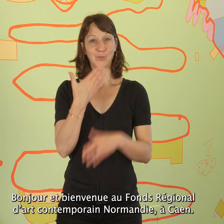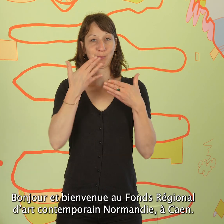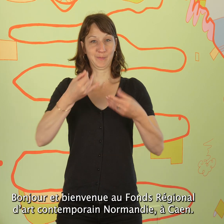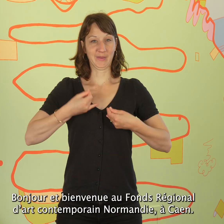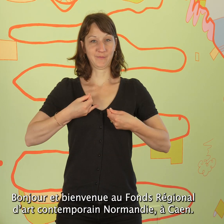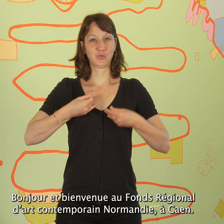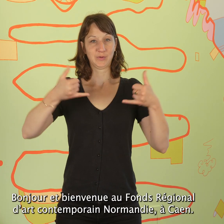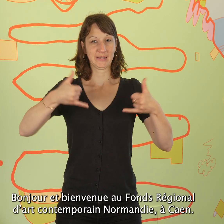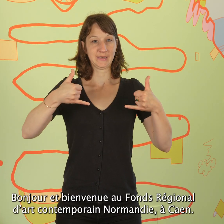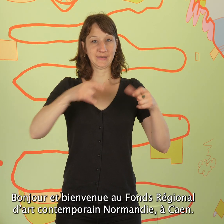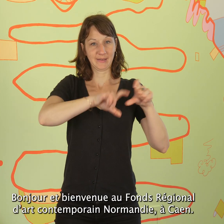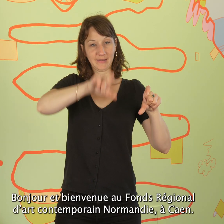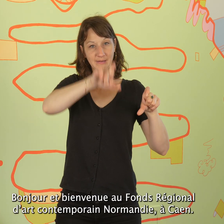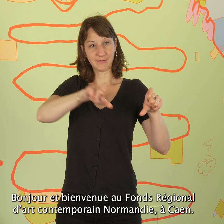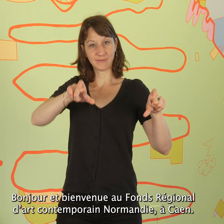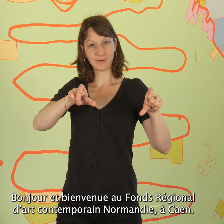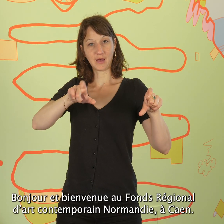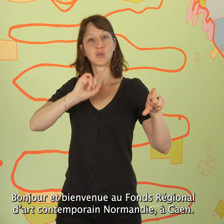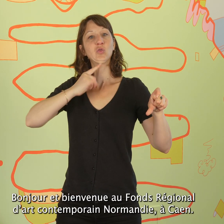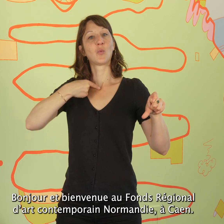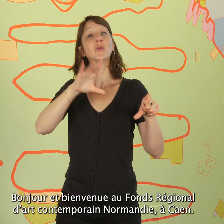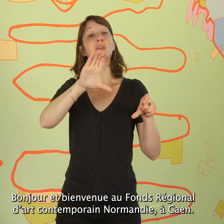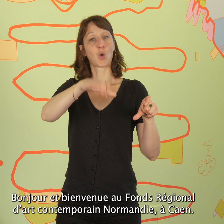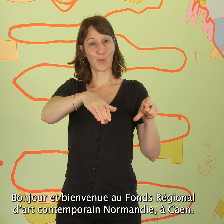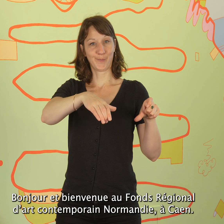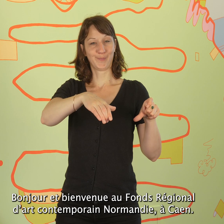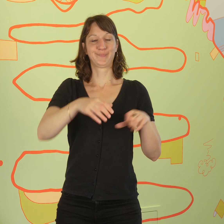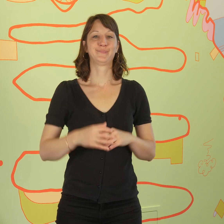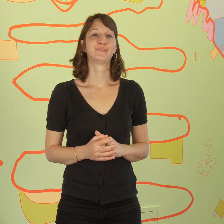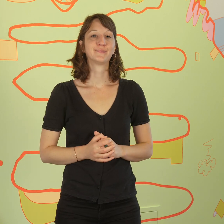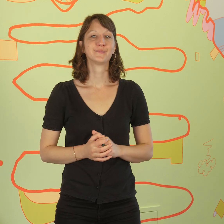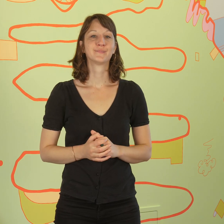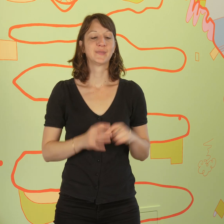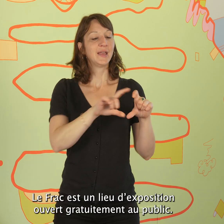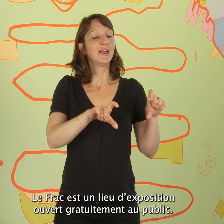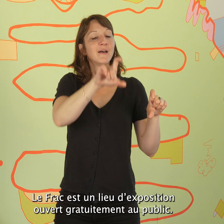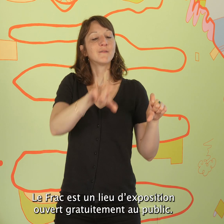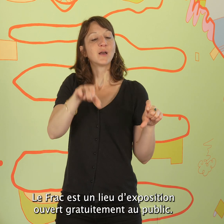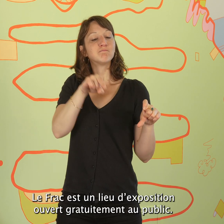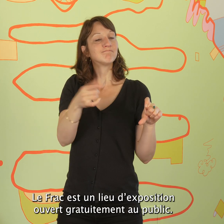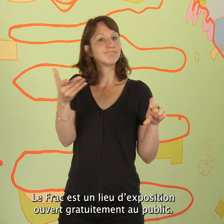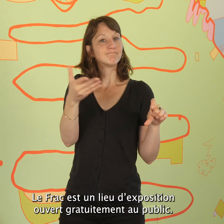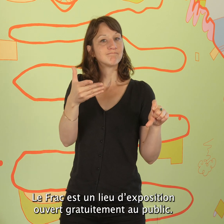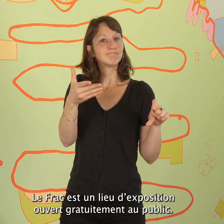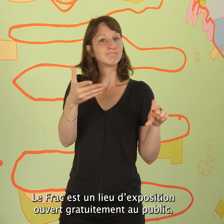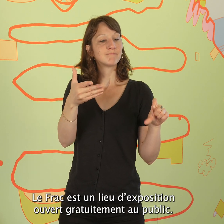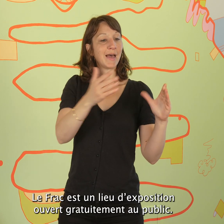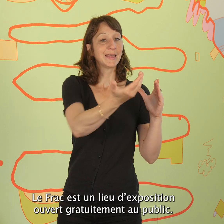Bonjour et bienvenue au Fonds régional d'art contemporain Normandie à Caen. Le FRAC est un lieu d'exposition ouvert gratuitement